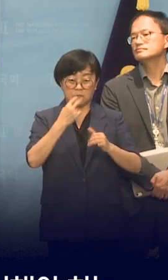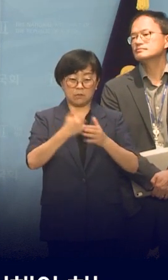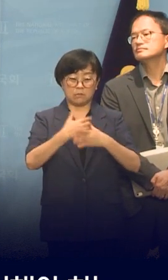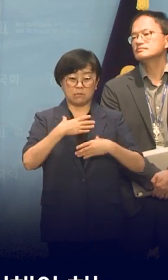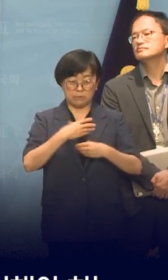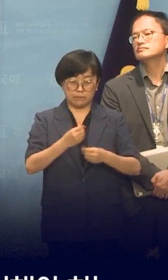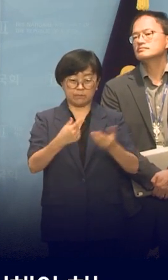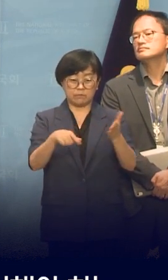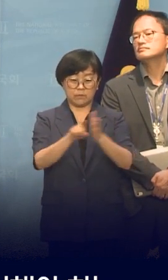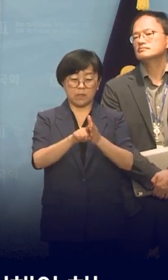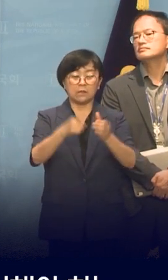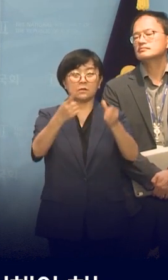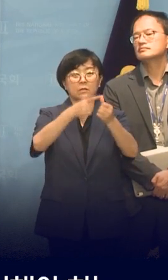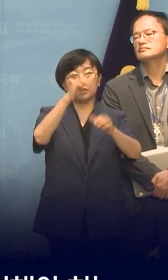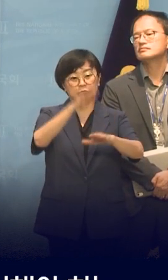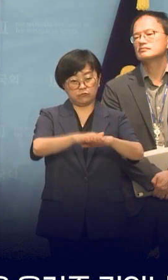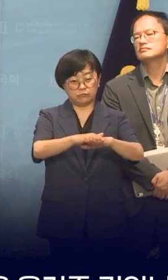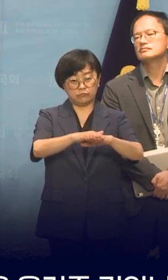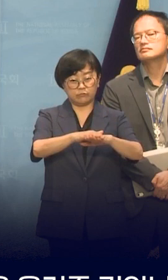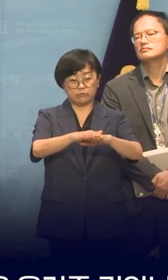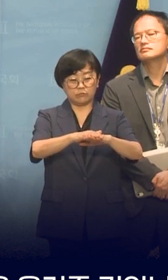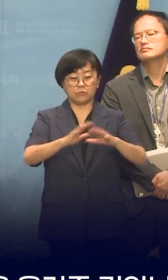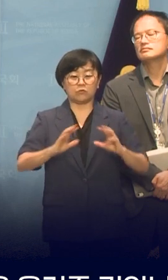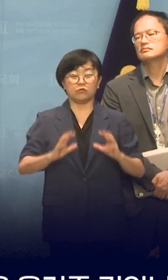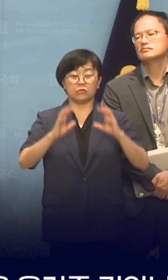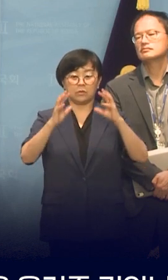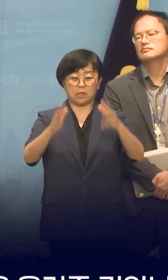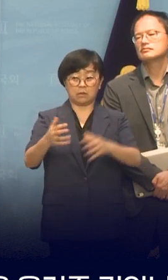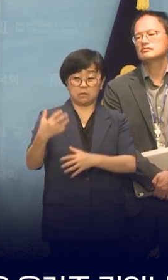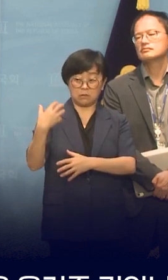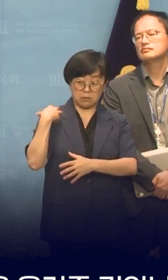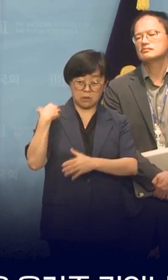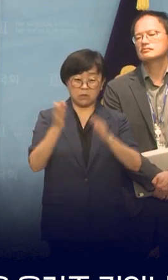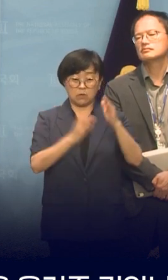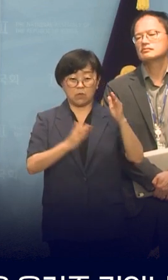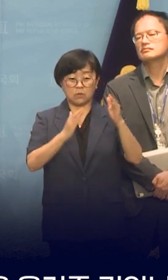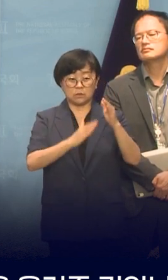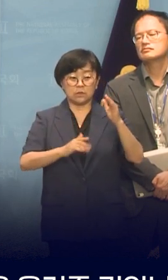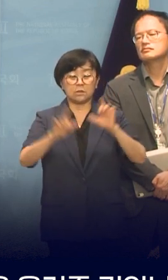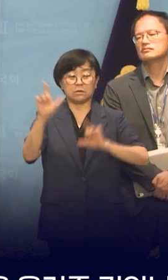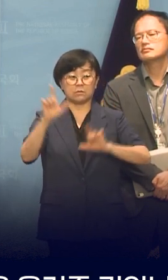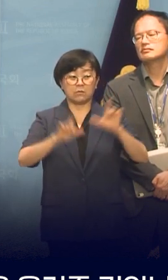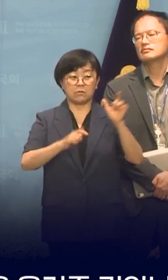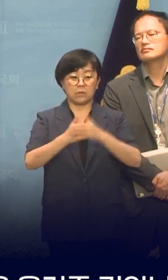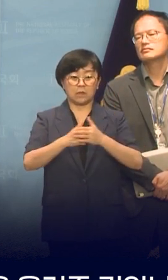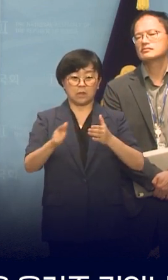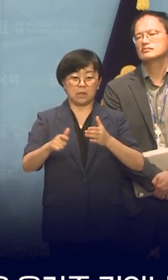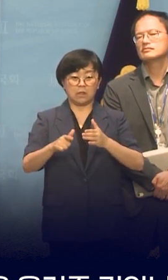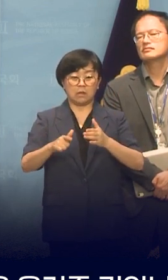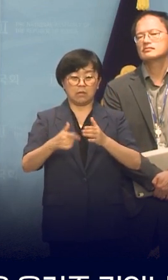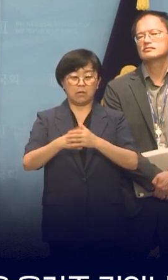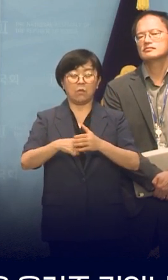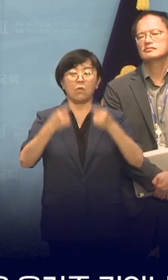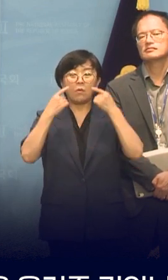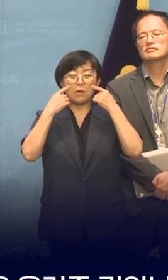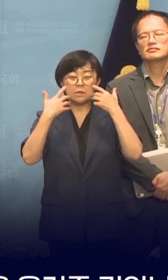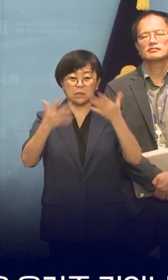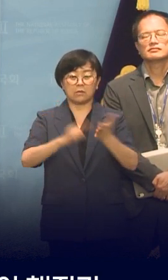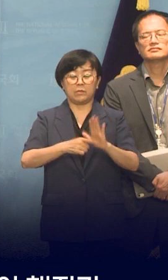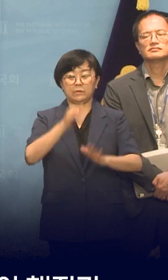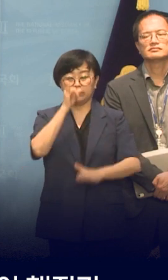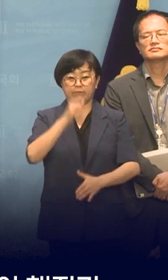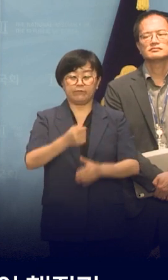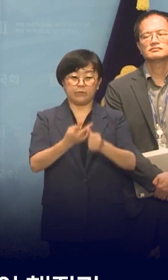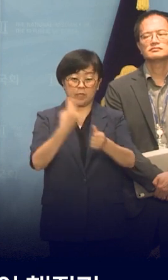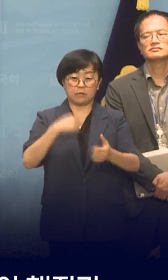생명과 안전을 최우선시해야 하는 국가의 역할과 공직자의 자세에 경종을 울려 줄 것입니다